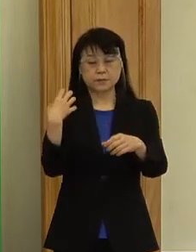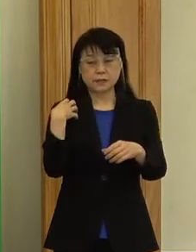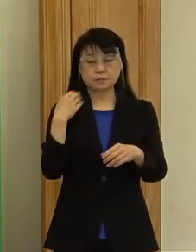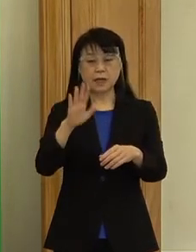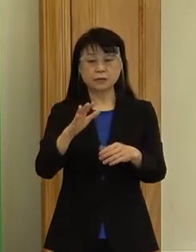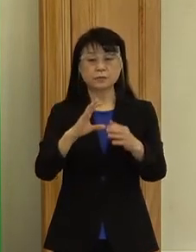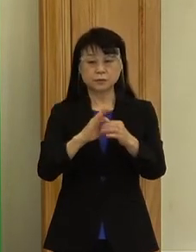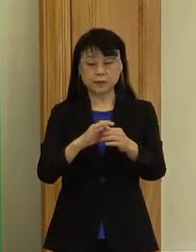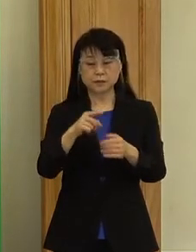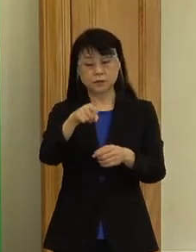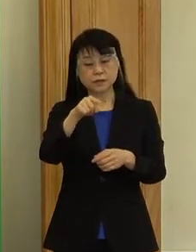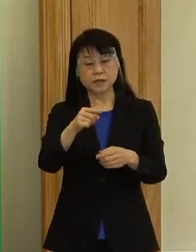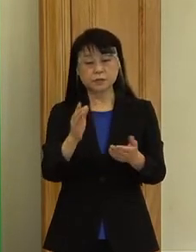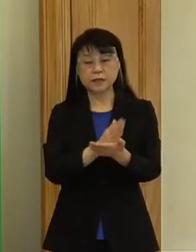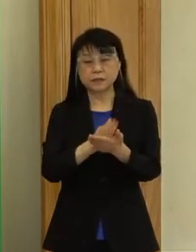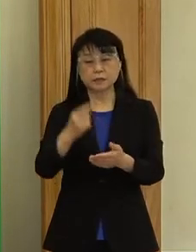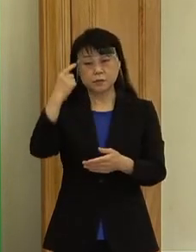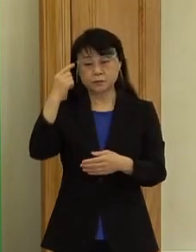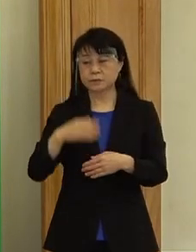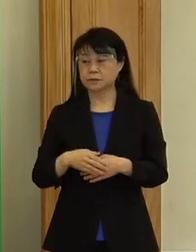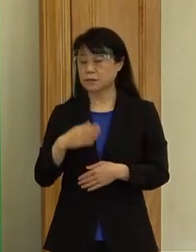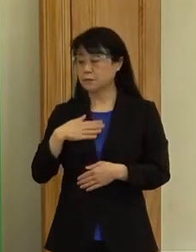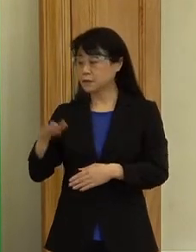。 わかりました、ありがとうございました。